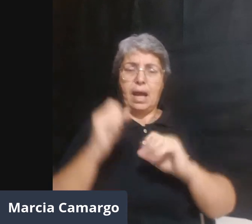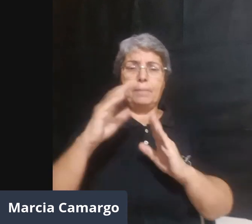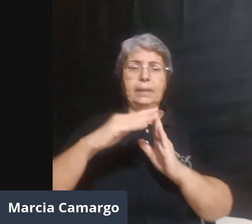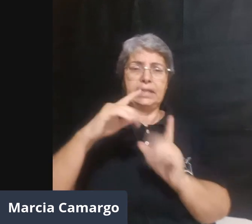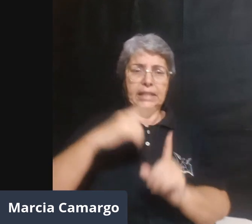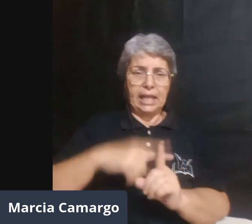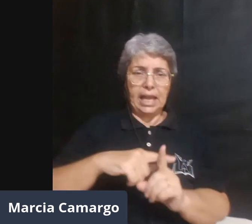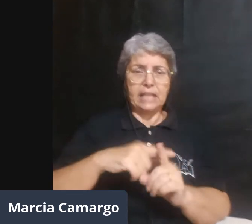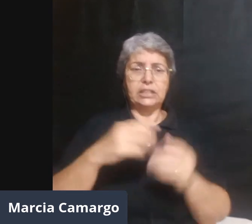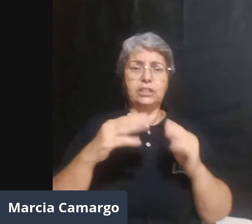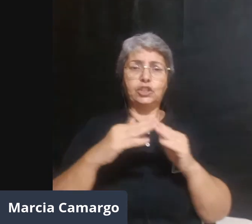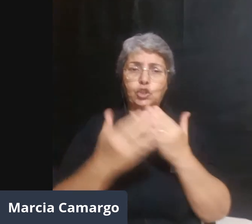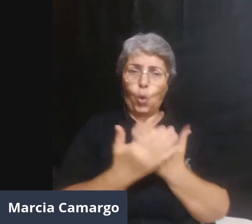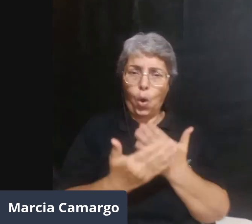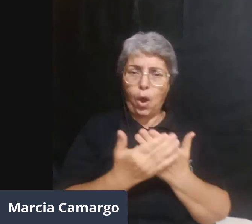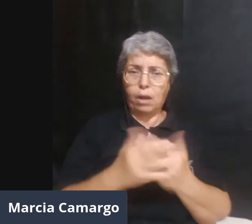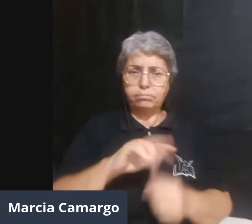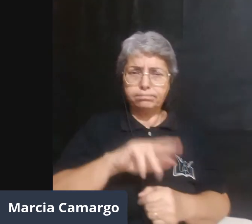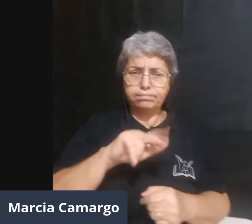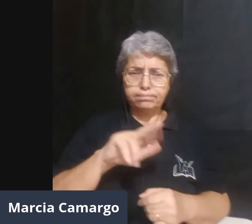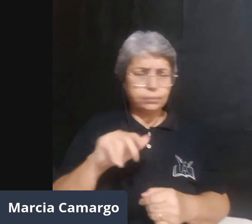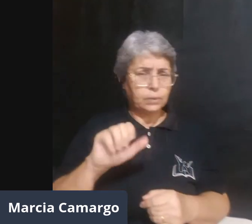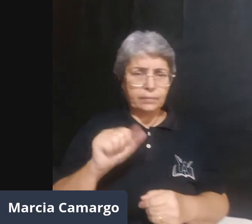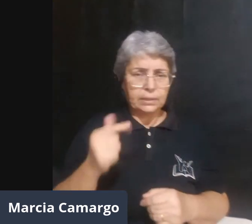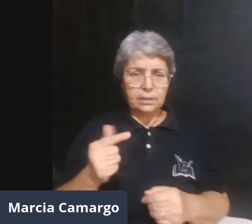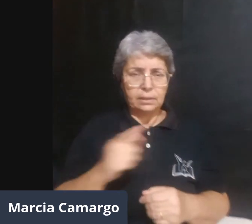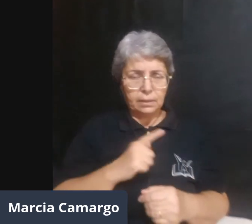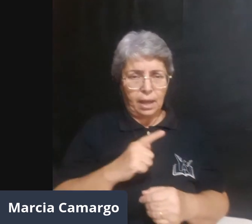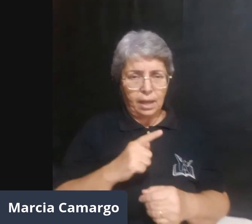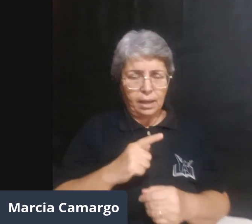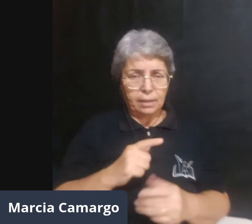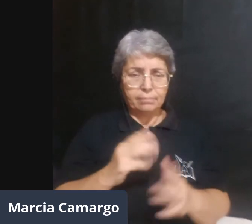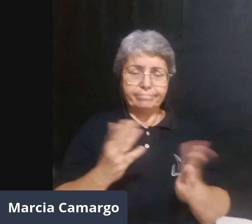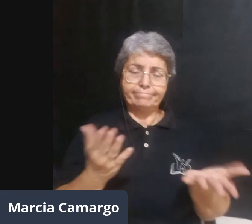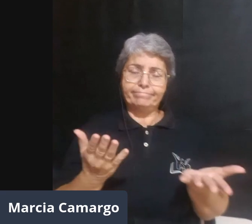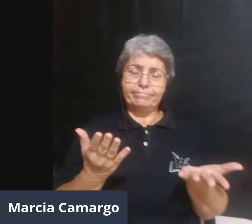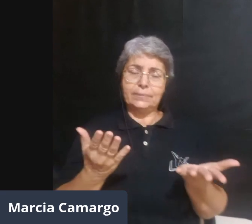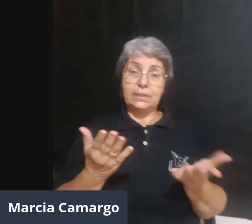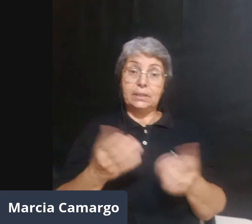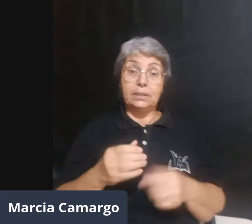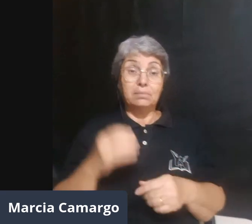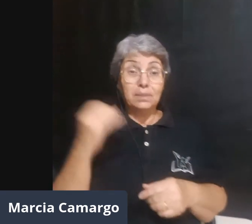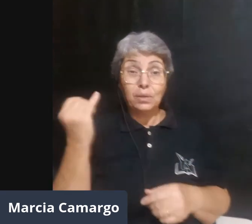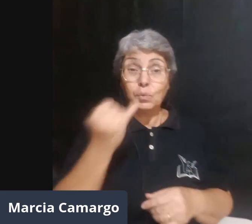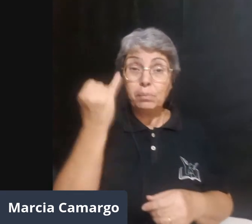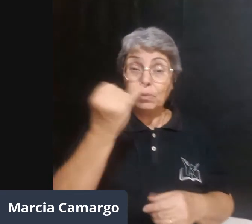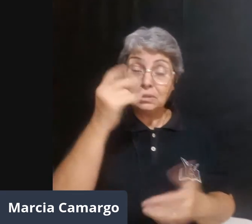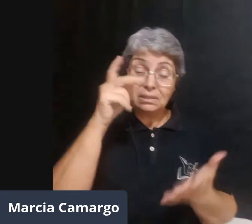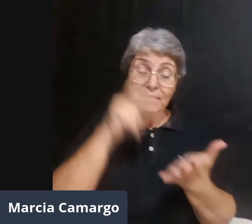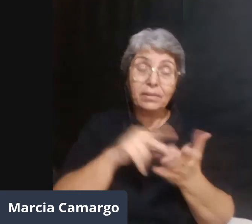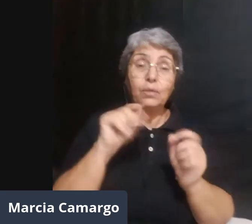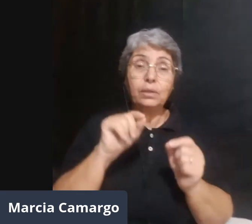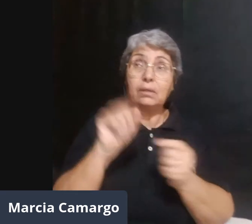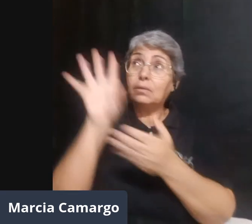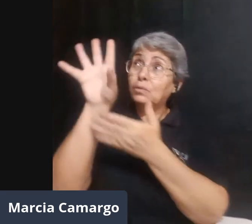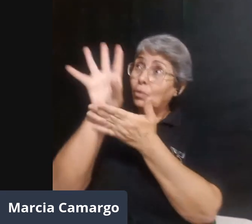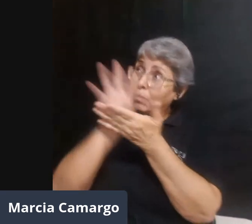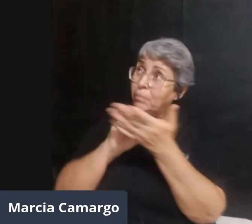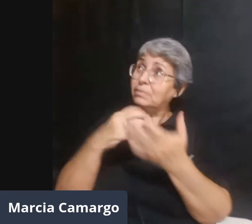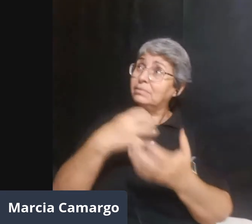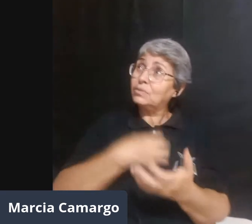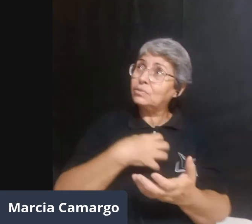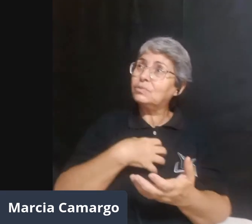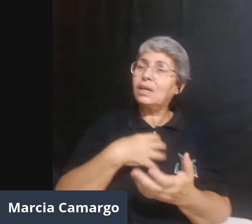não pelo desenvolvimento espiritual e semelhança com o nosso Mestre. Infelizmente, foi isso